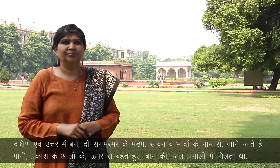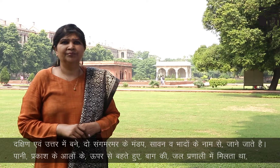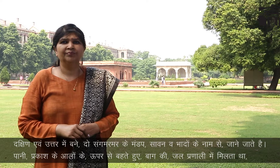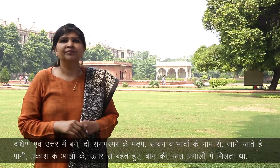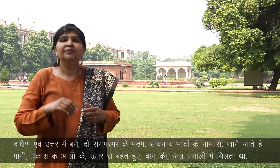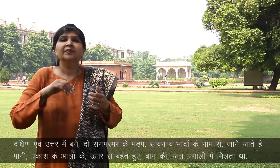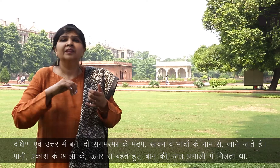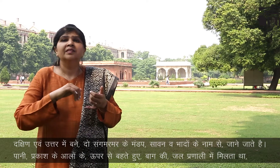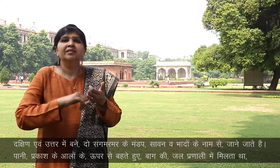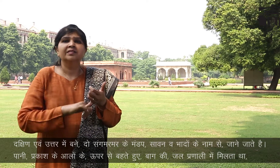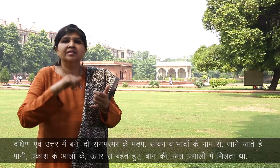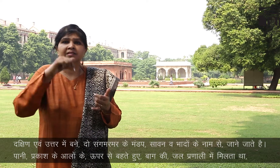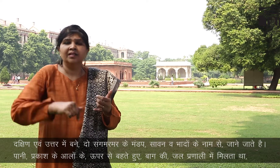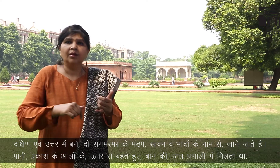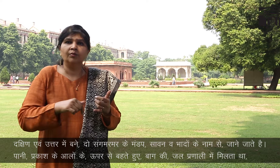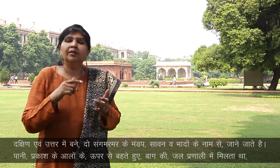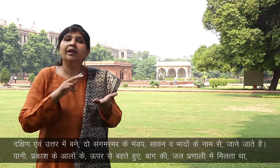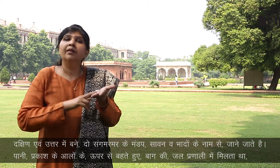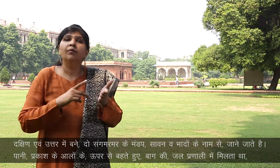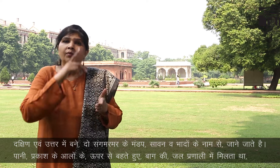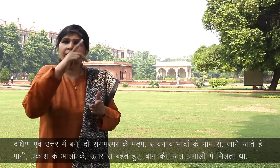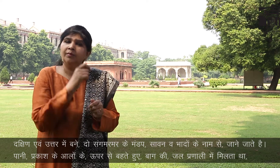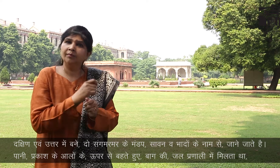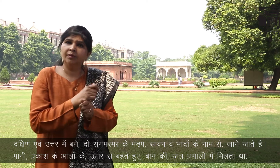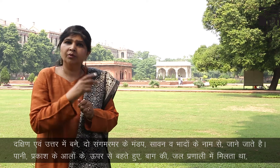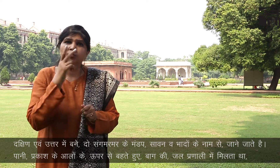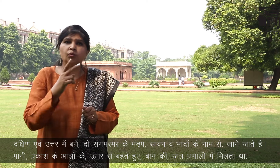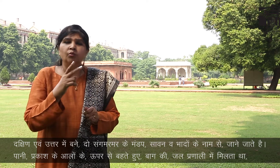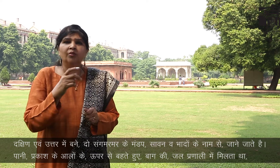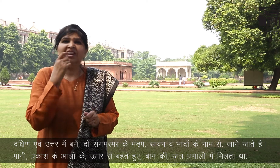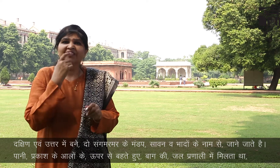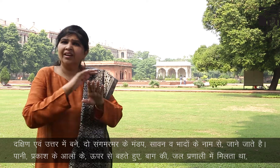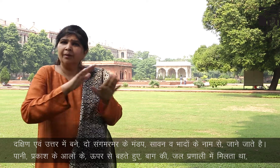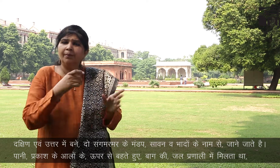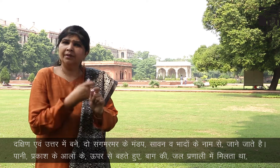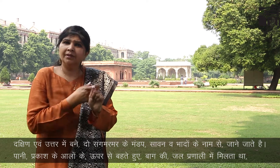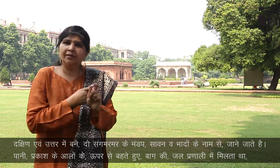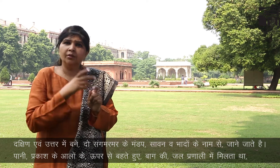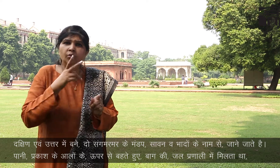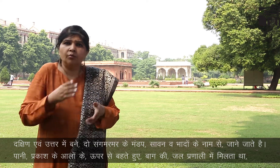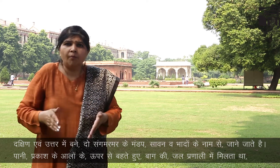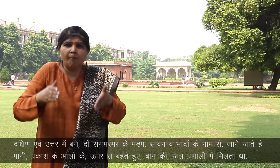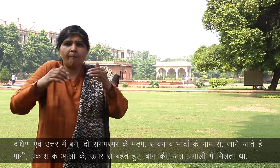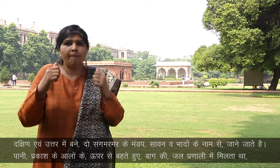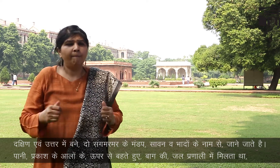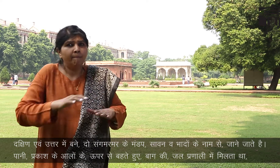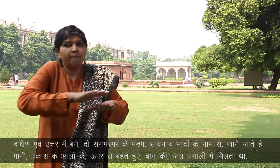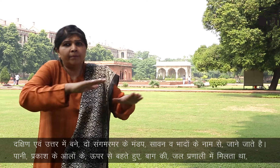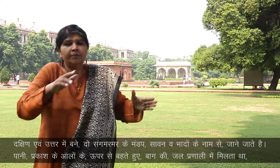दक्षिण एवं उत्तर में बने 2 संगमरमर के मंडप सावन व भादों के नाम से जाने जाते हैं।